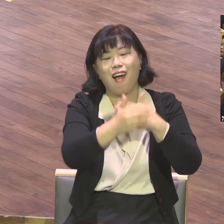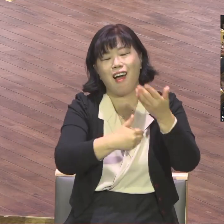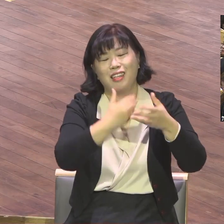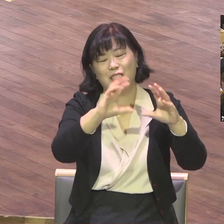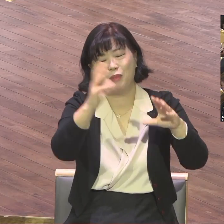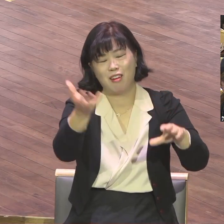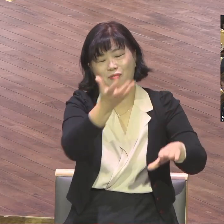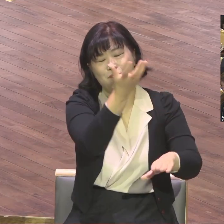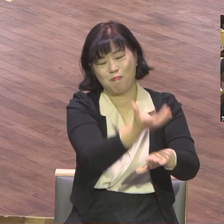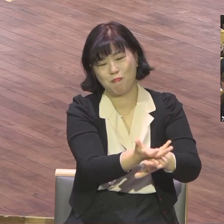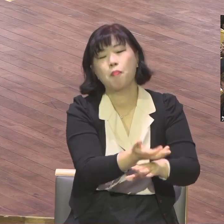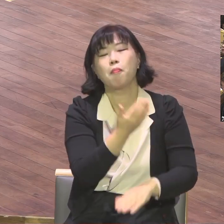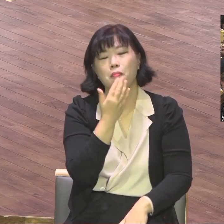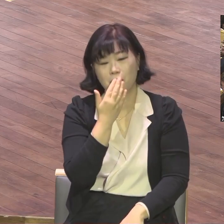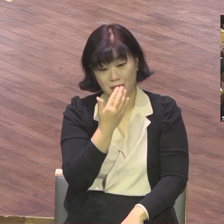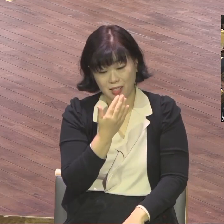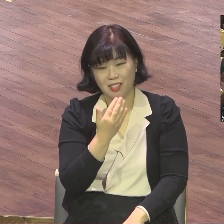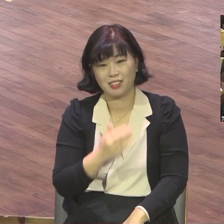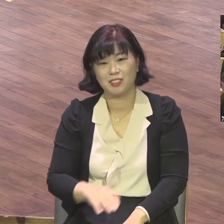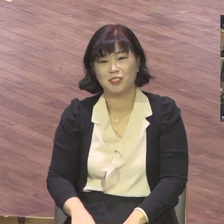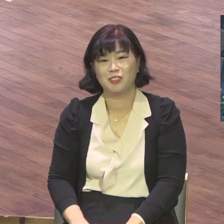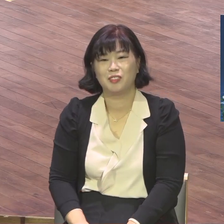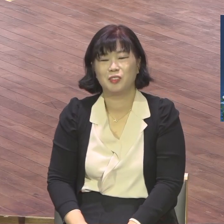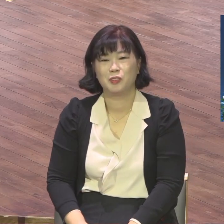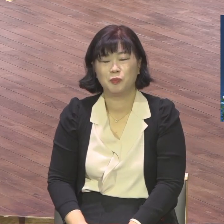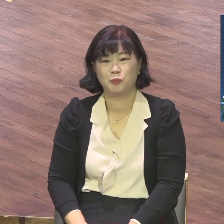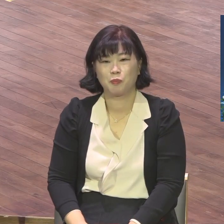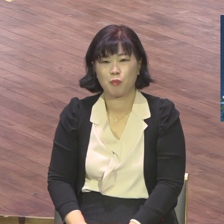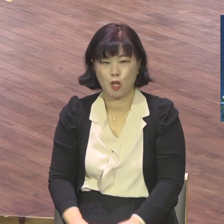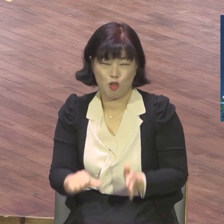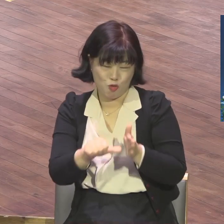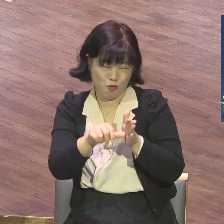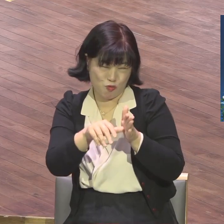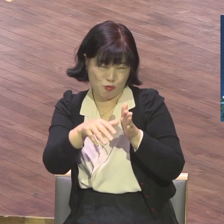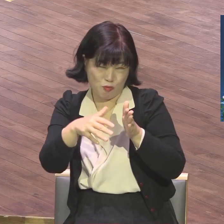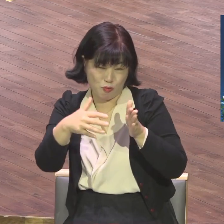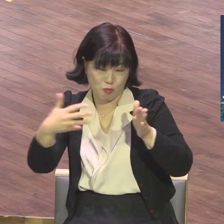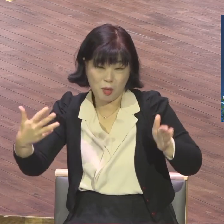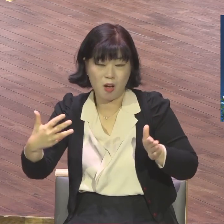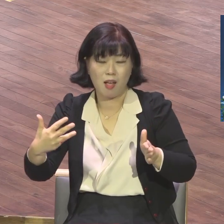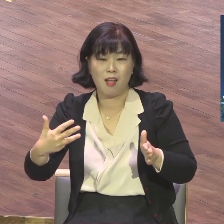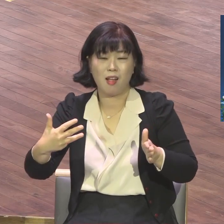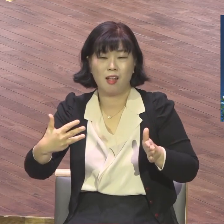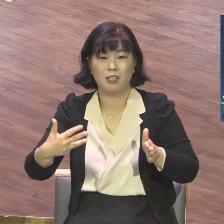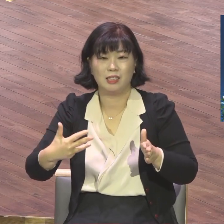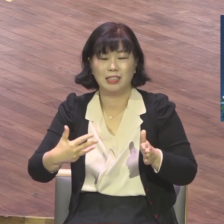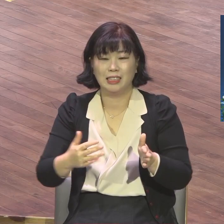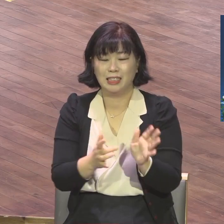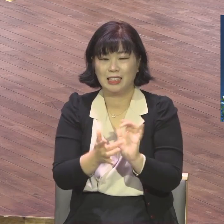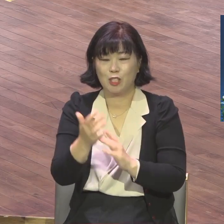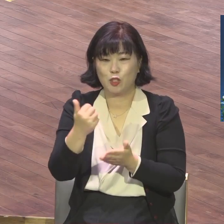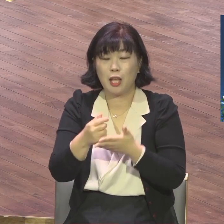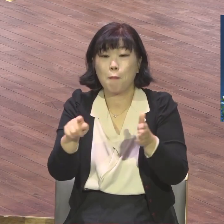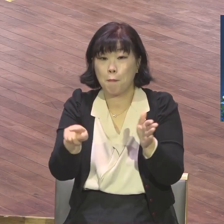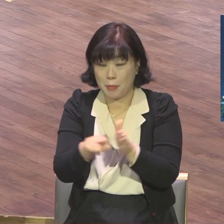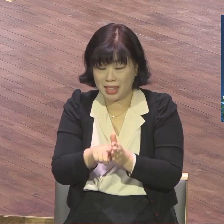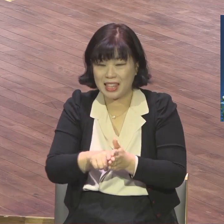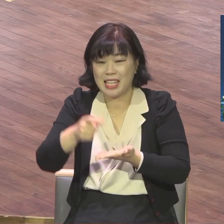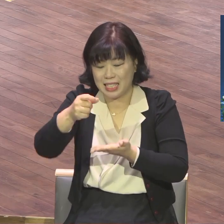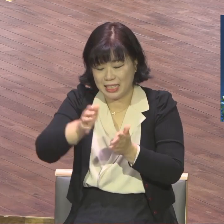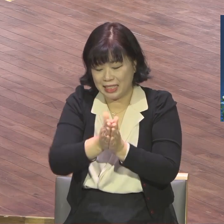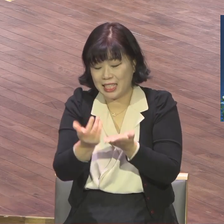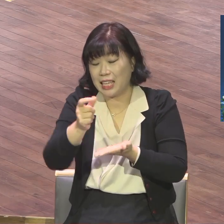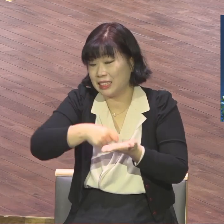받는 순간에 하나님 나라 임해요. 유명한 기독교 변증가 작가인 오스 기네스라는 분은 소명이라는